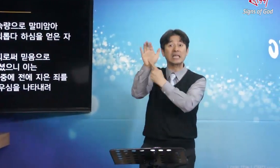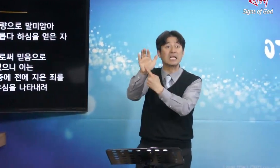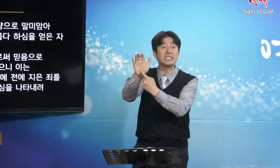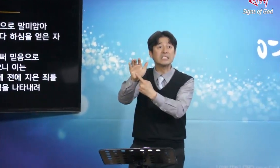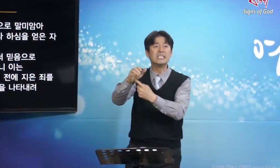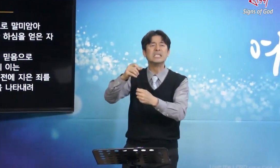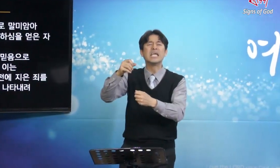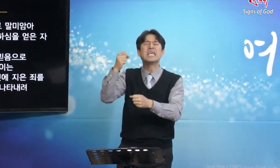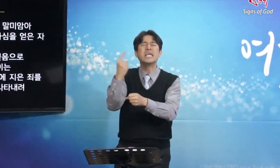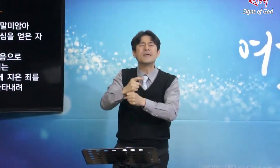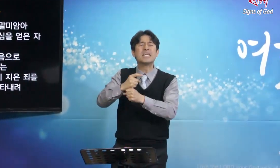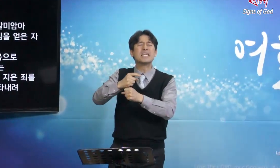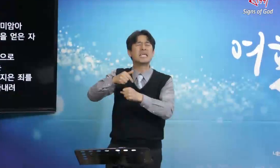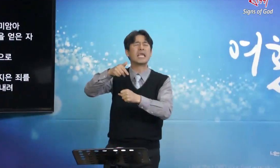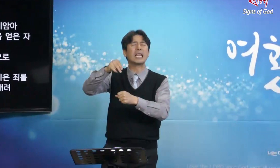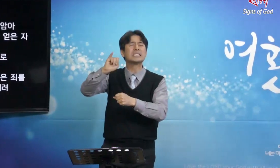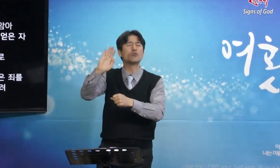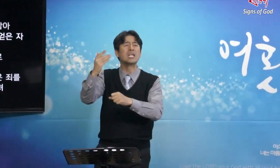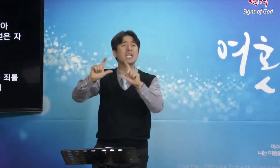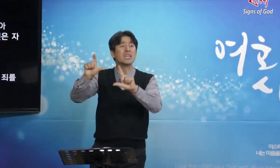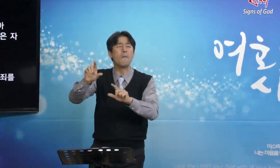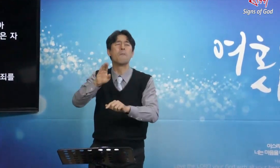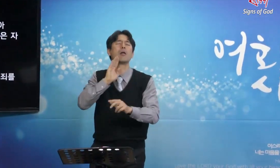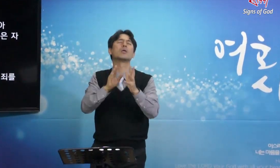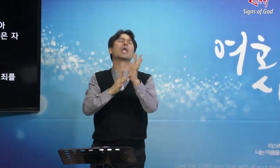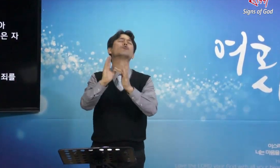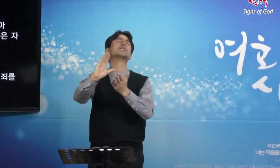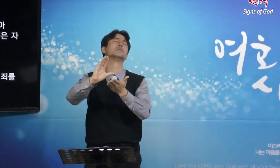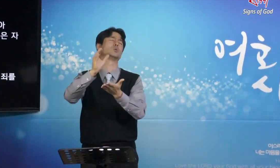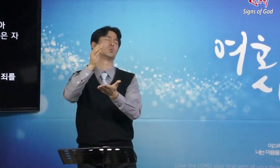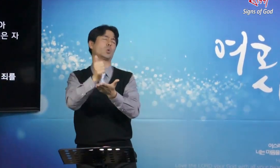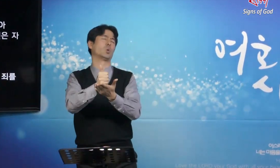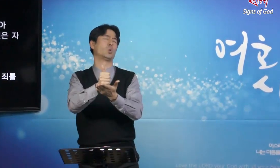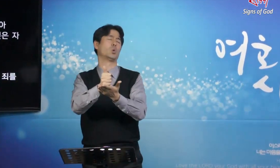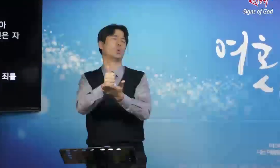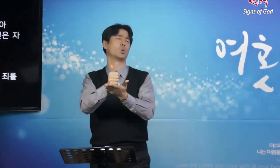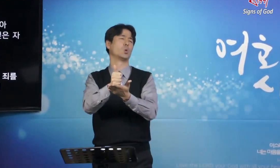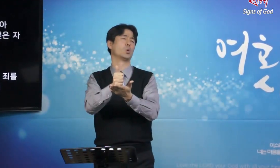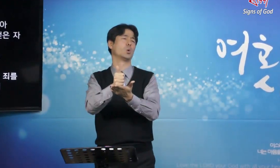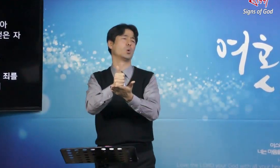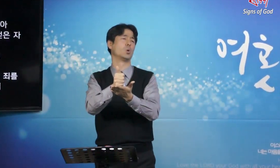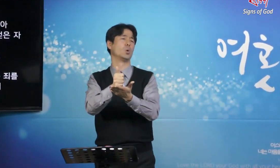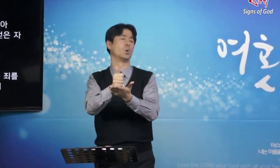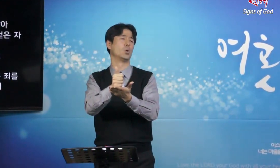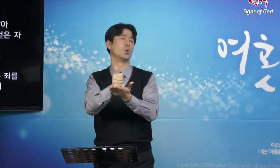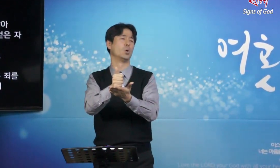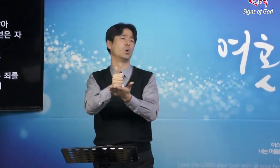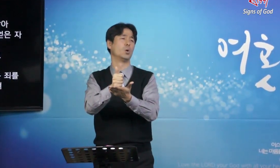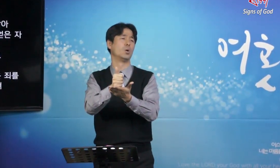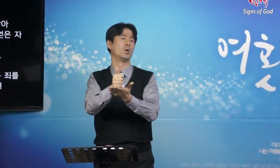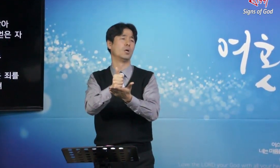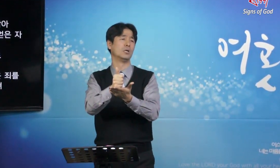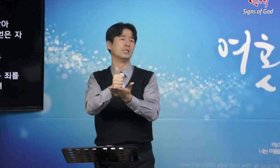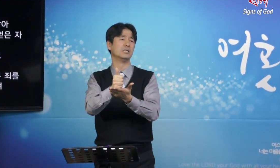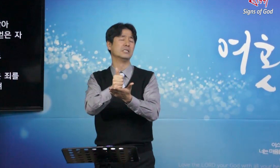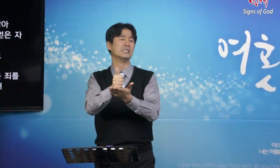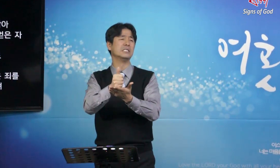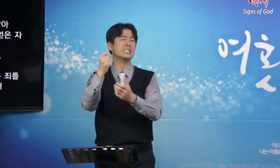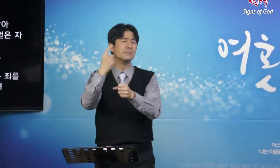하나님의 한 의가 나타났다라는 것이죠. 하나님의 한 의가 계시되었다라는 것이죠. 바로 그것이 예수 그리스도를 말하는